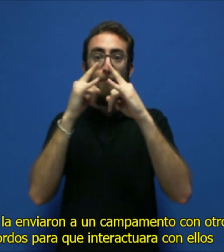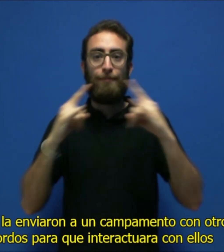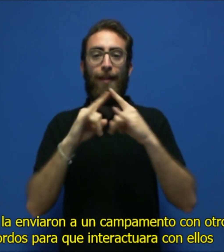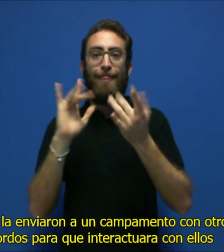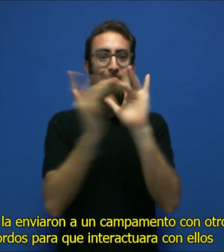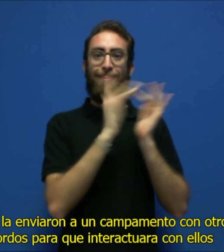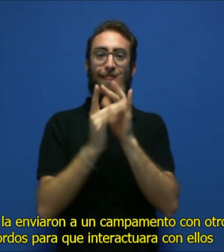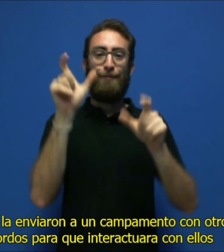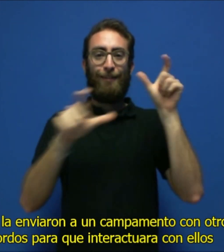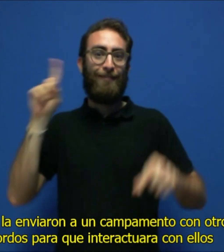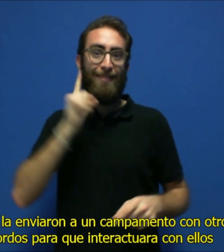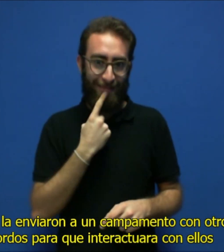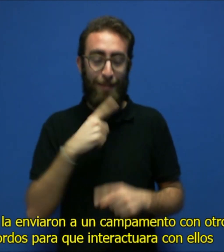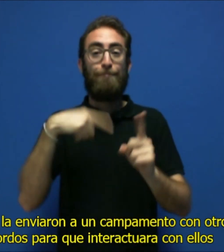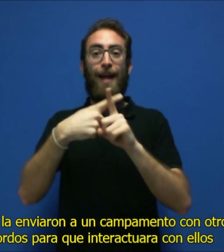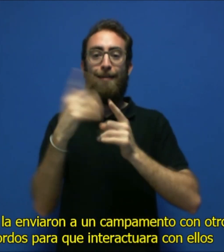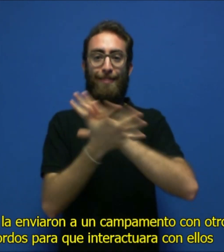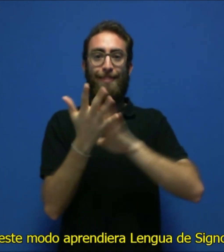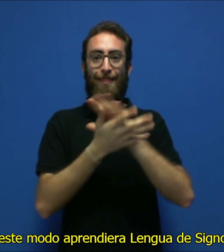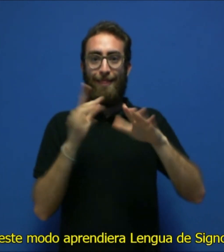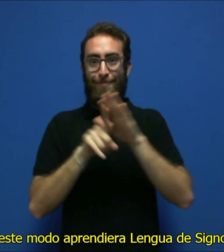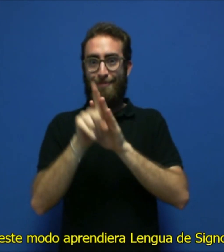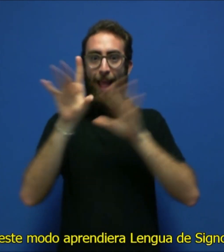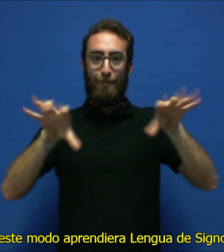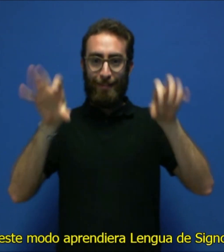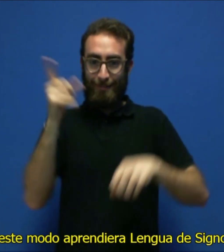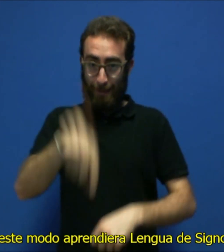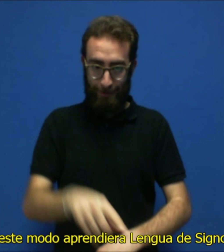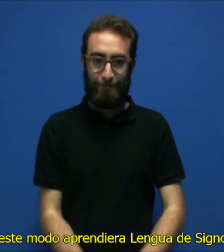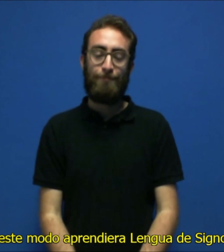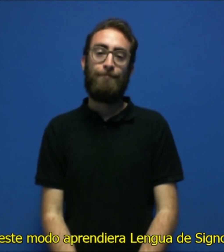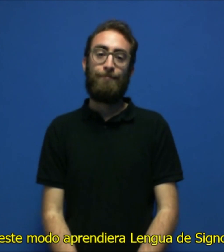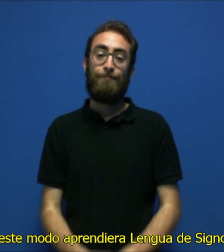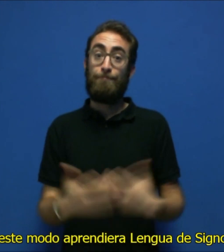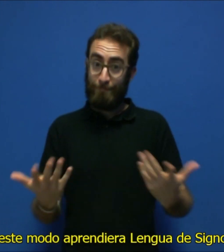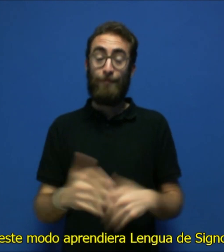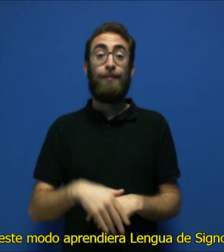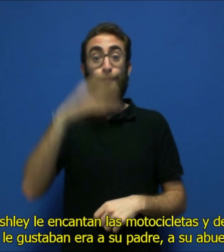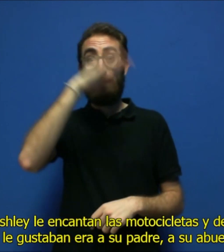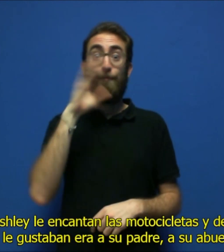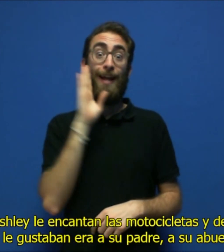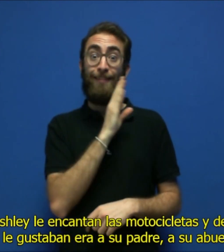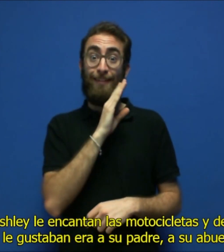a un campamento con otros niños sordos para que interactuará con ellos y de este modo aprendiera la lengua de